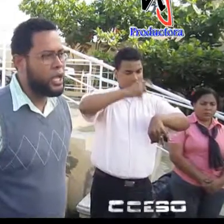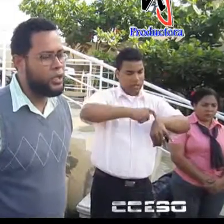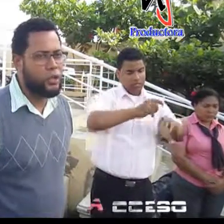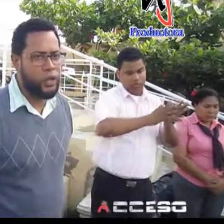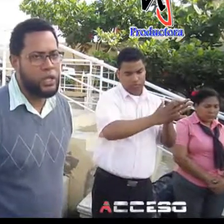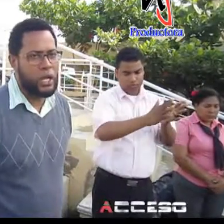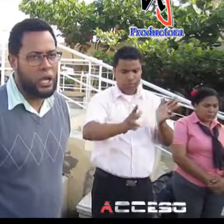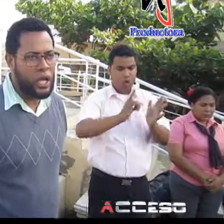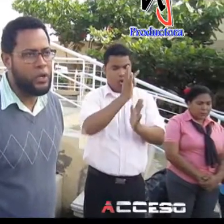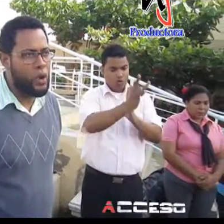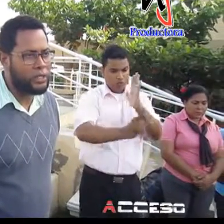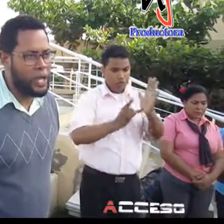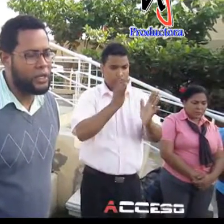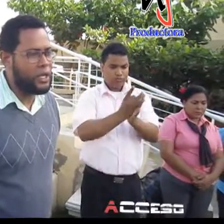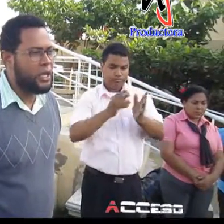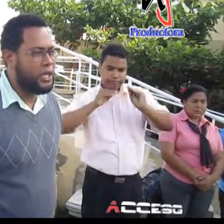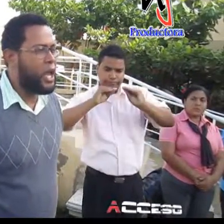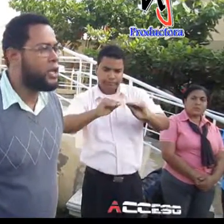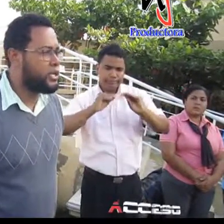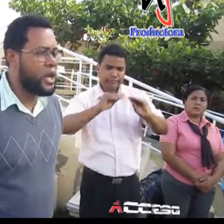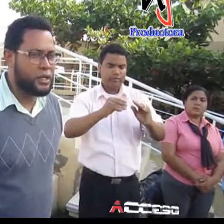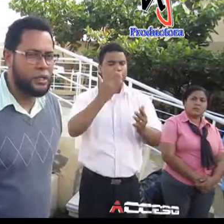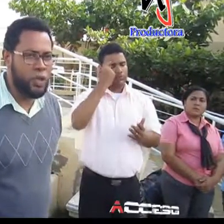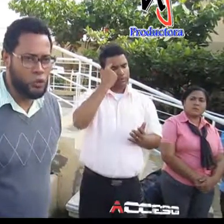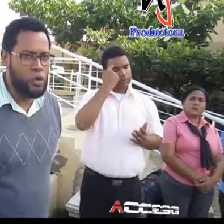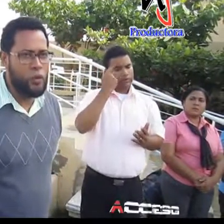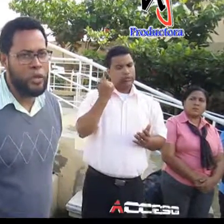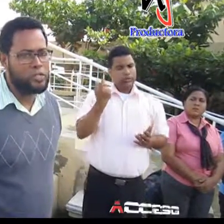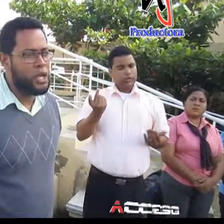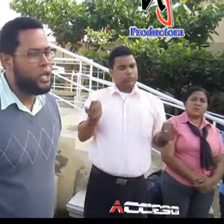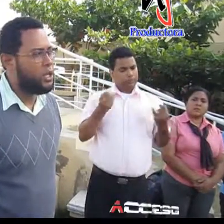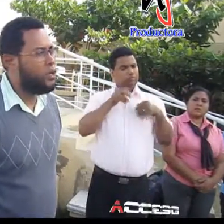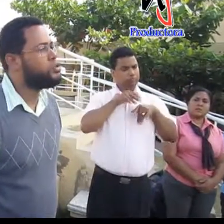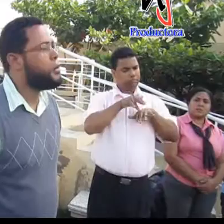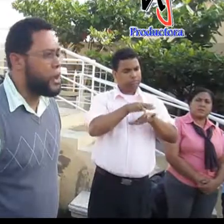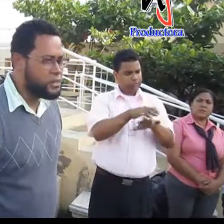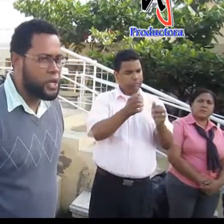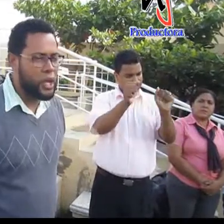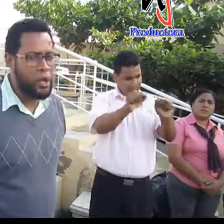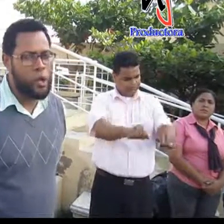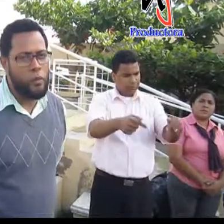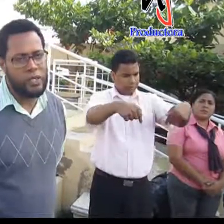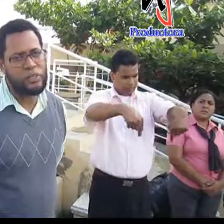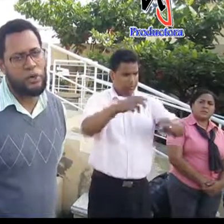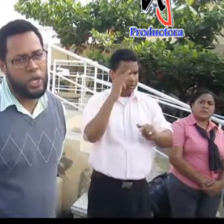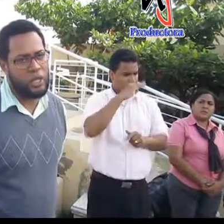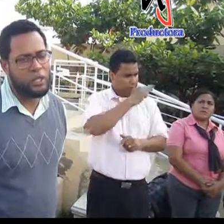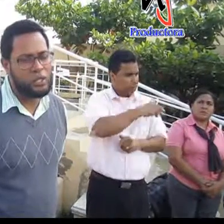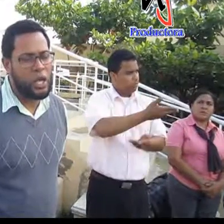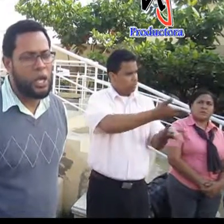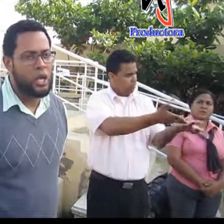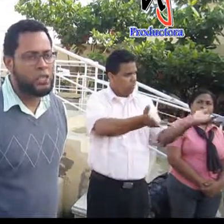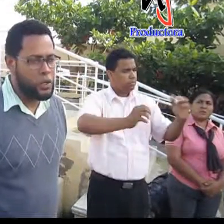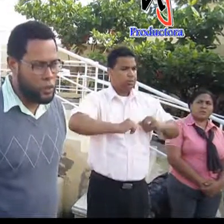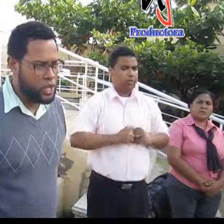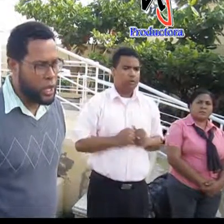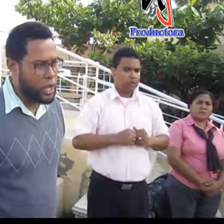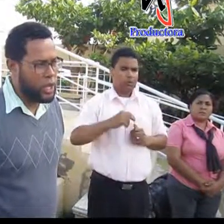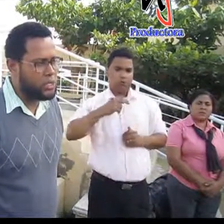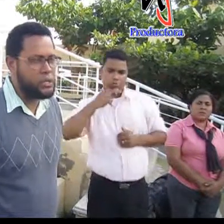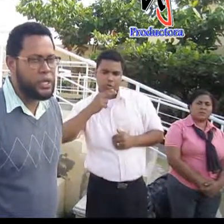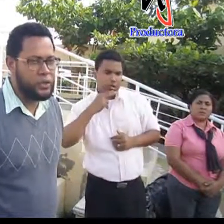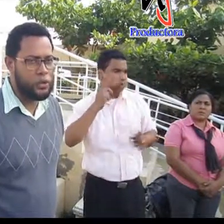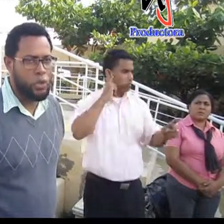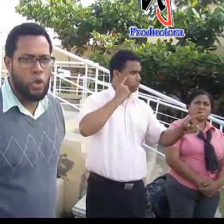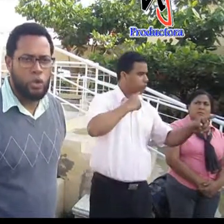estamos creyendo en que la igualdad y la equidad entre los jóvenes y los demás jóvenes oyentes que se encuentran